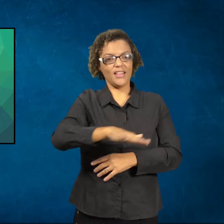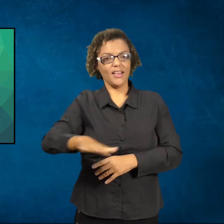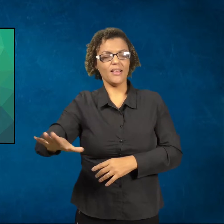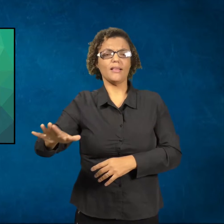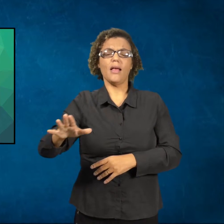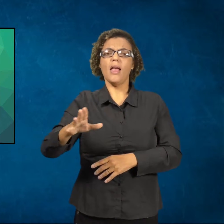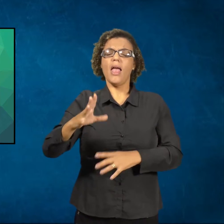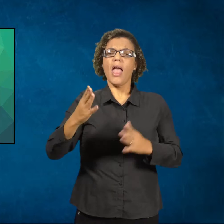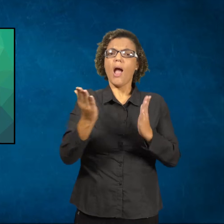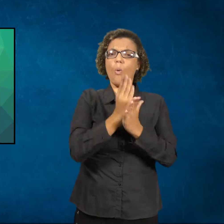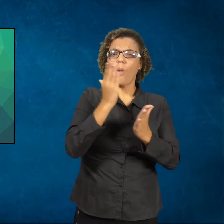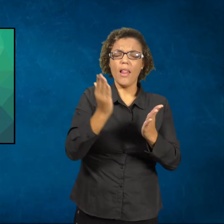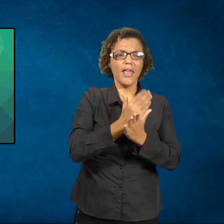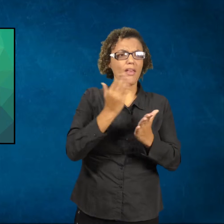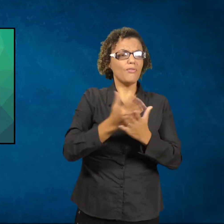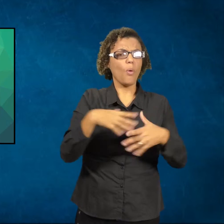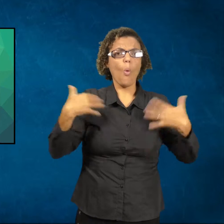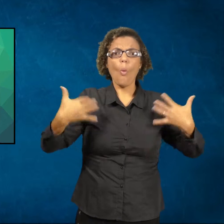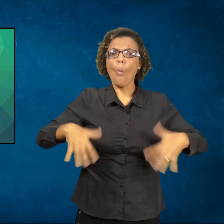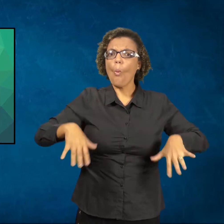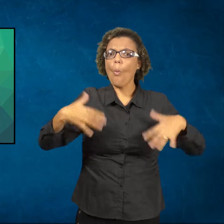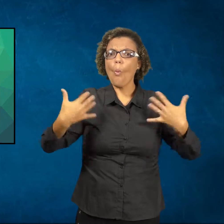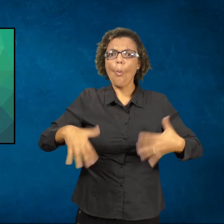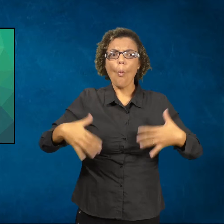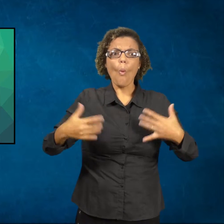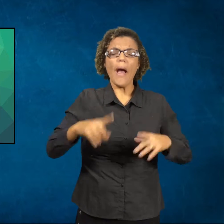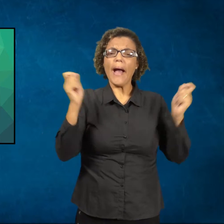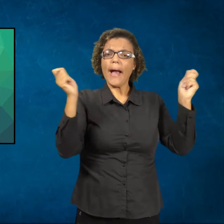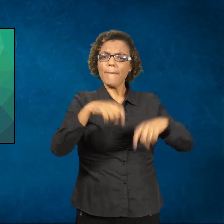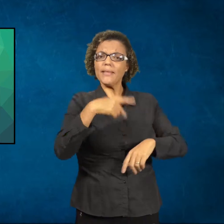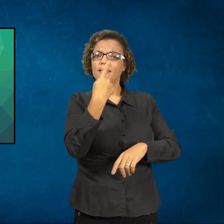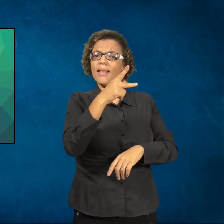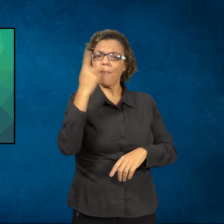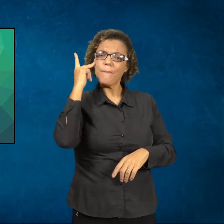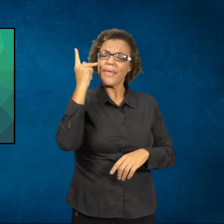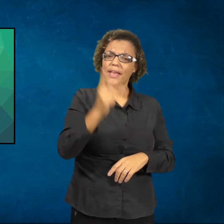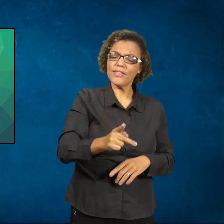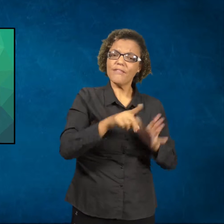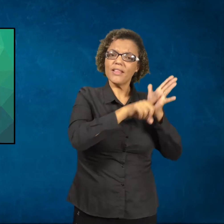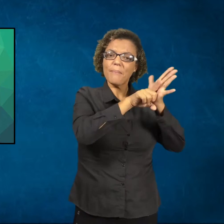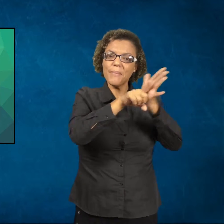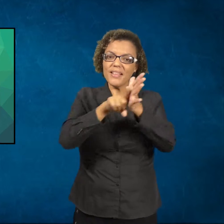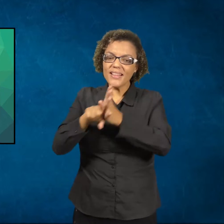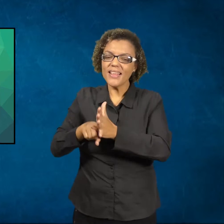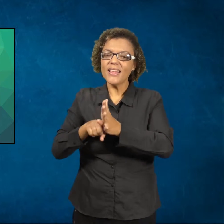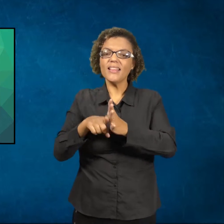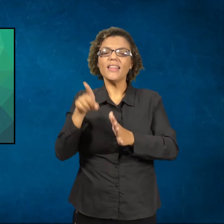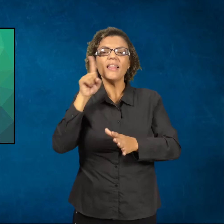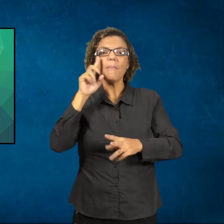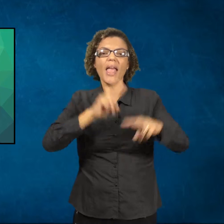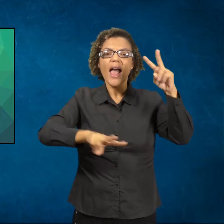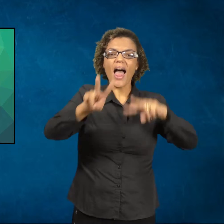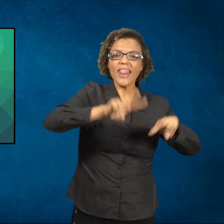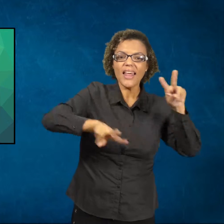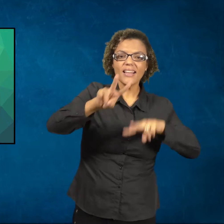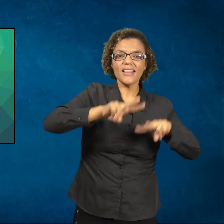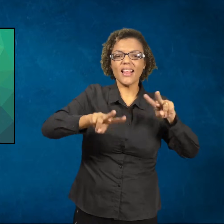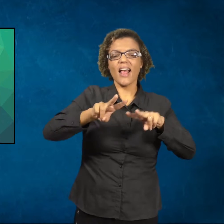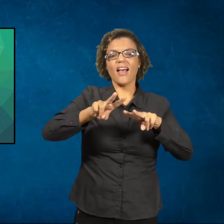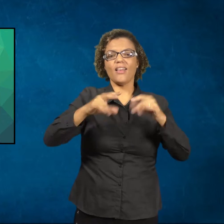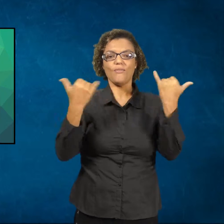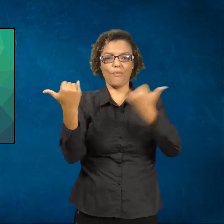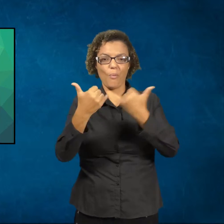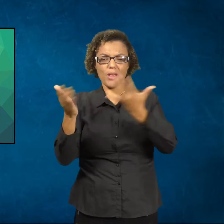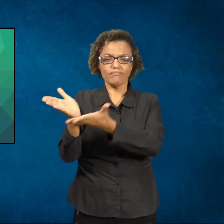Piaget apresenta, né, de tanto fazer pesquisa quanto de interpretar os dados dessa pesquisa. Uma terceira